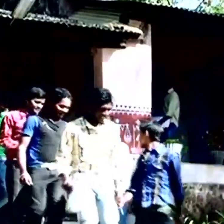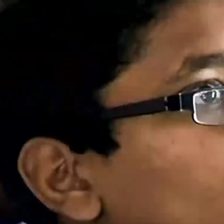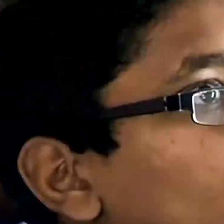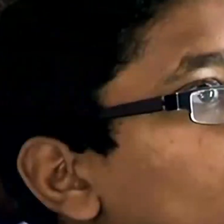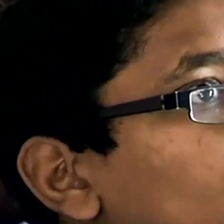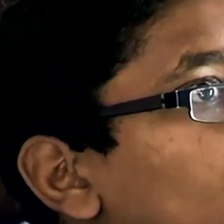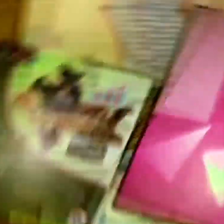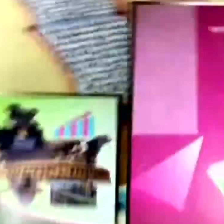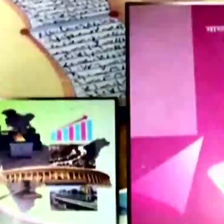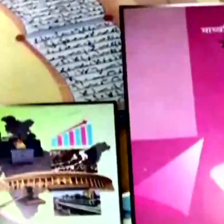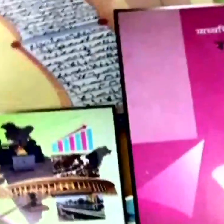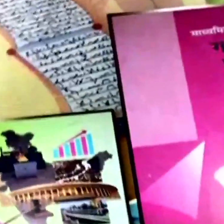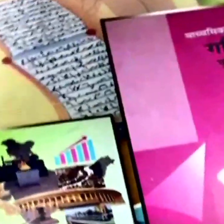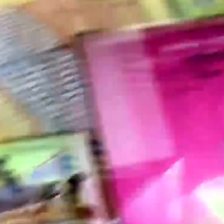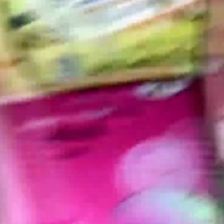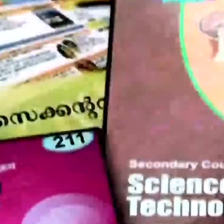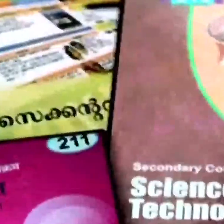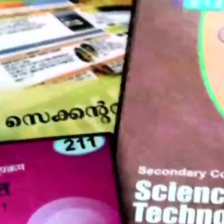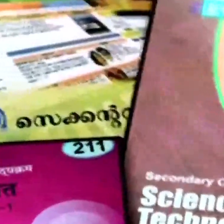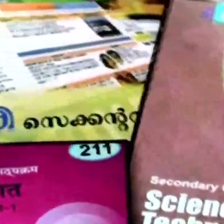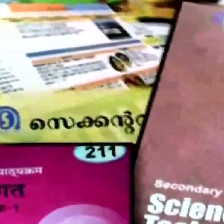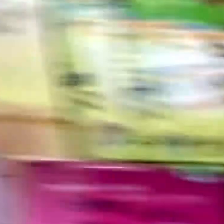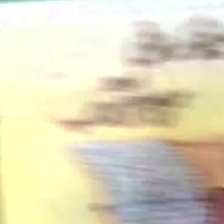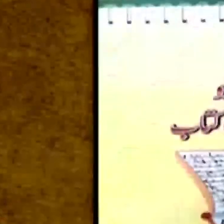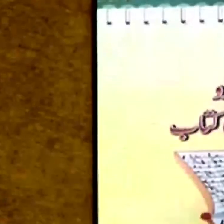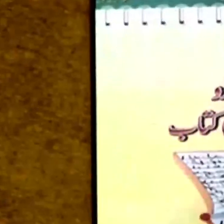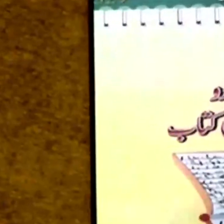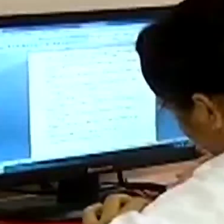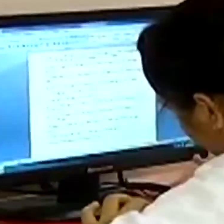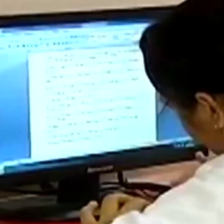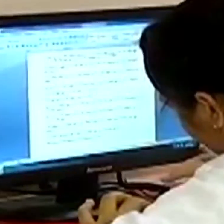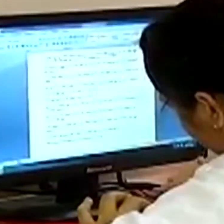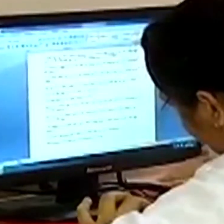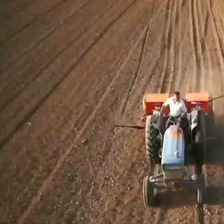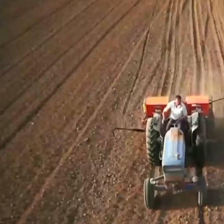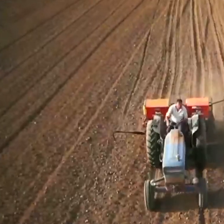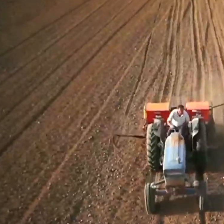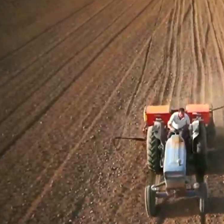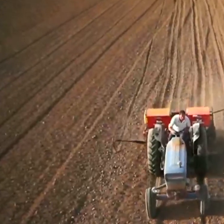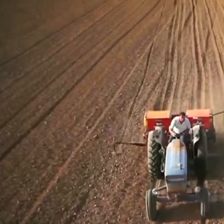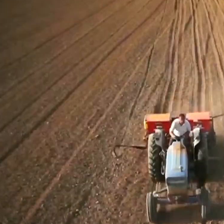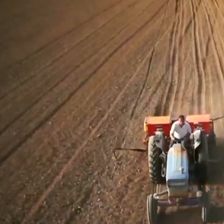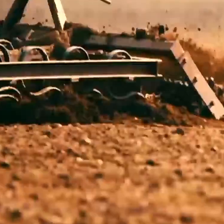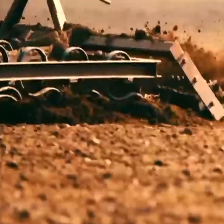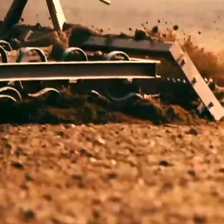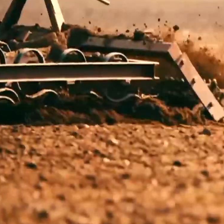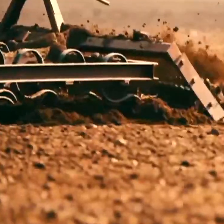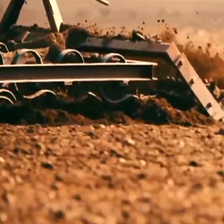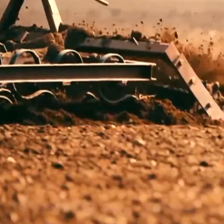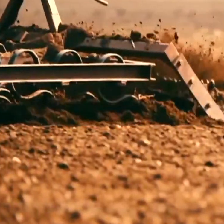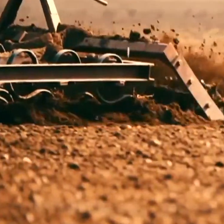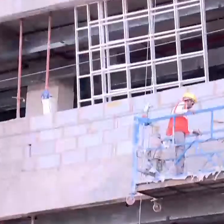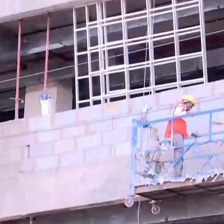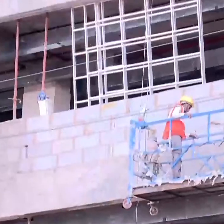हम उठे और जागे, मंजिल आने की ध्वनि